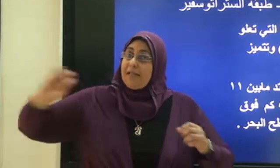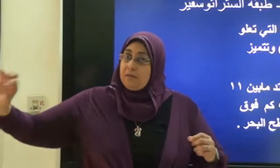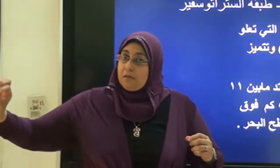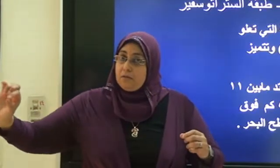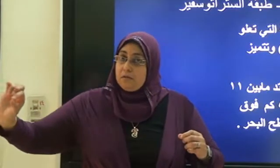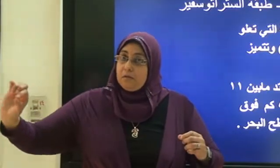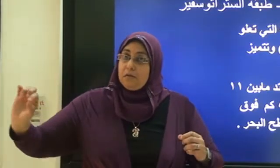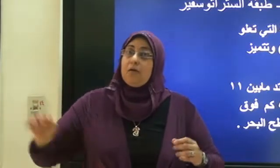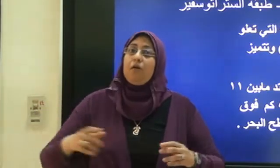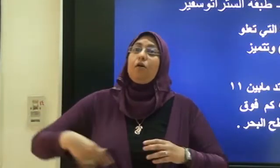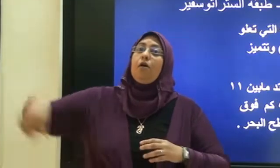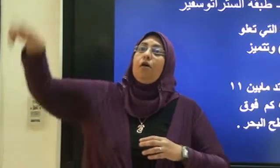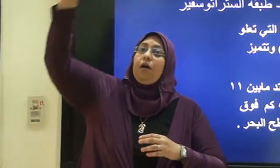11 كيلو متر لغاية